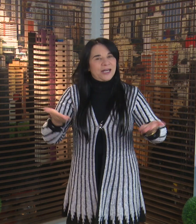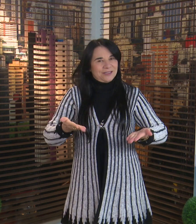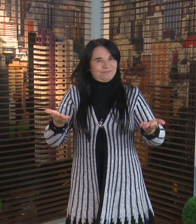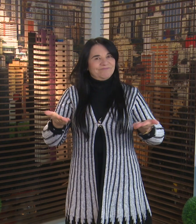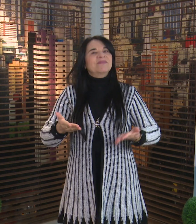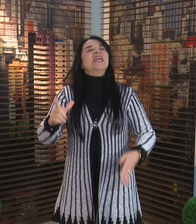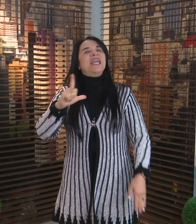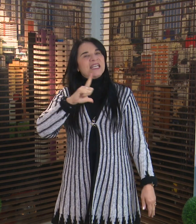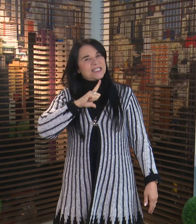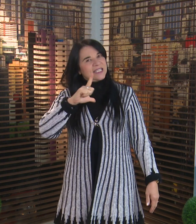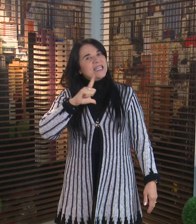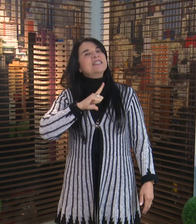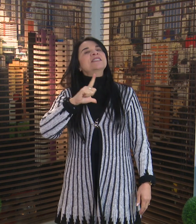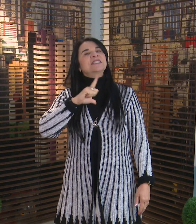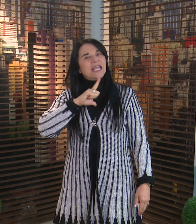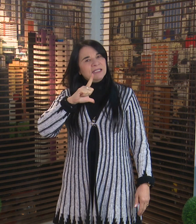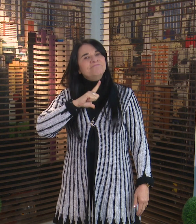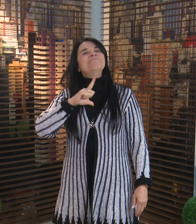Agora, existem